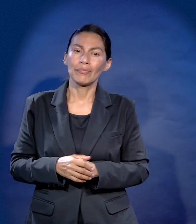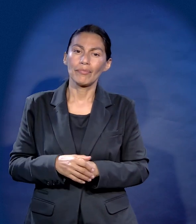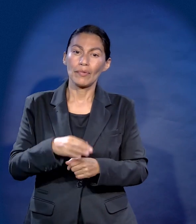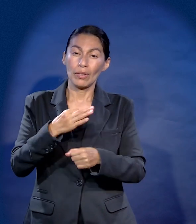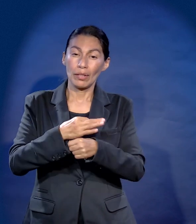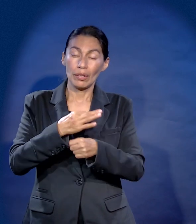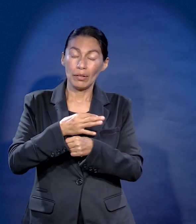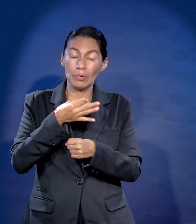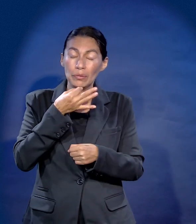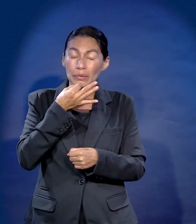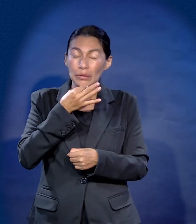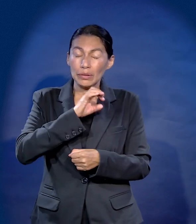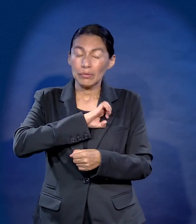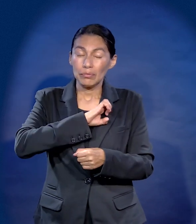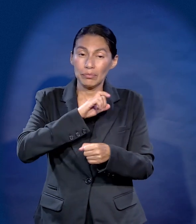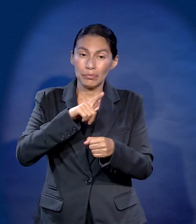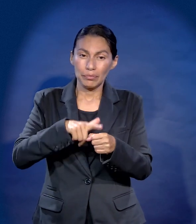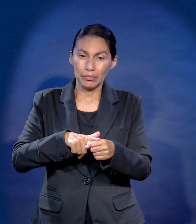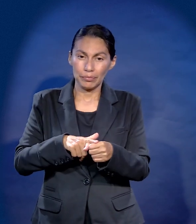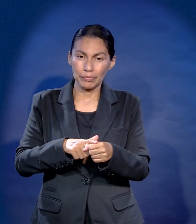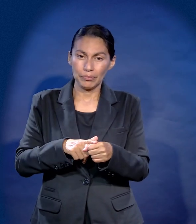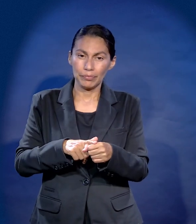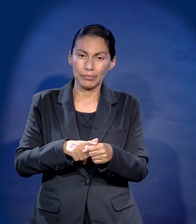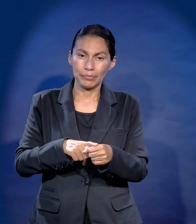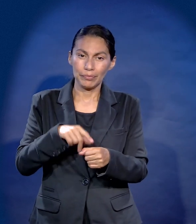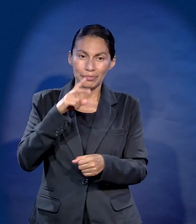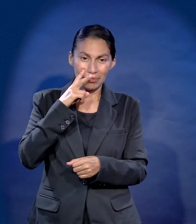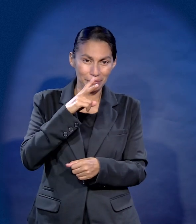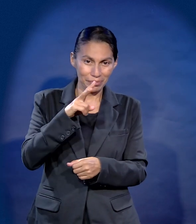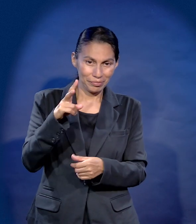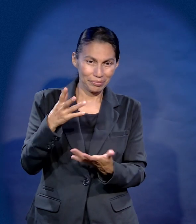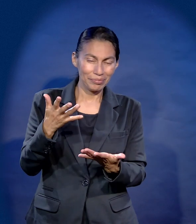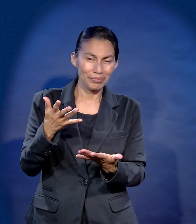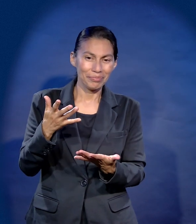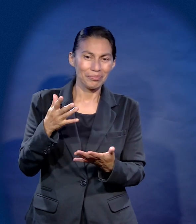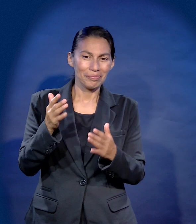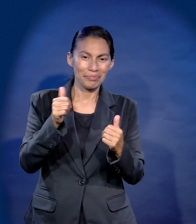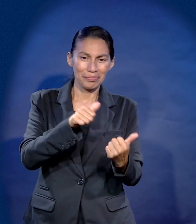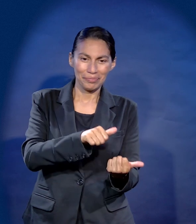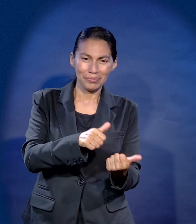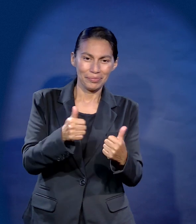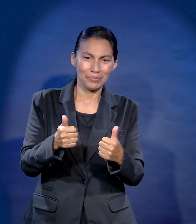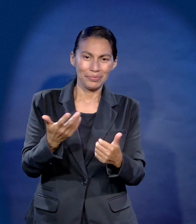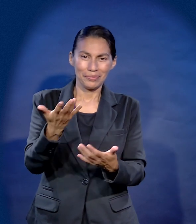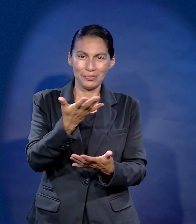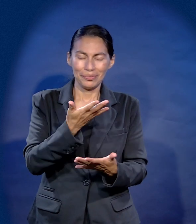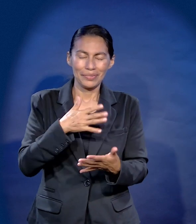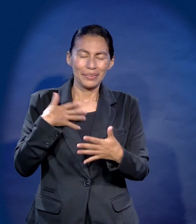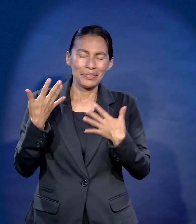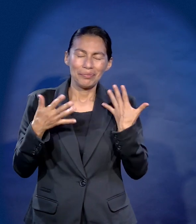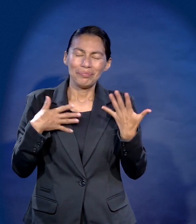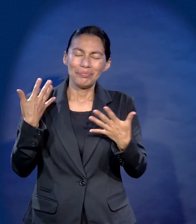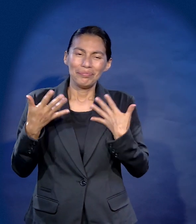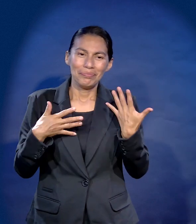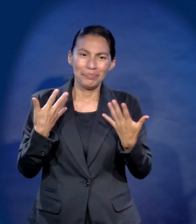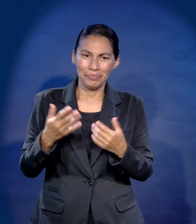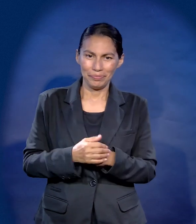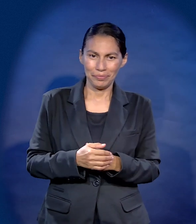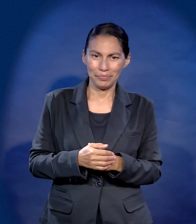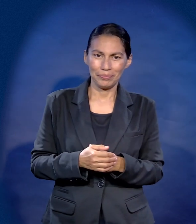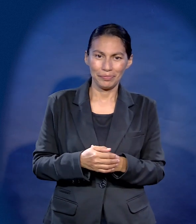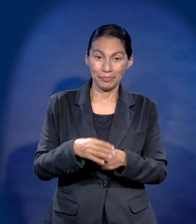Gloria a Dios. Este es un momento especial. Vamos a disfrutar de este bautismo, mis